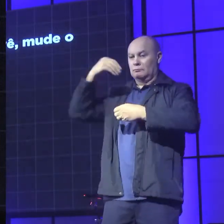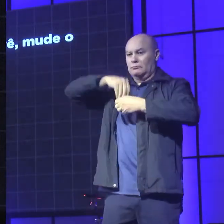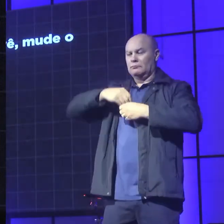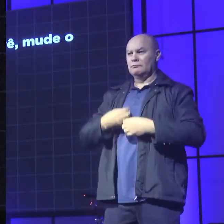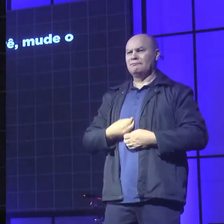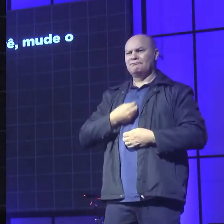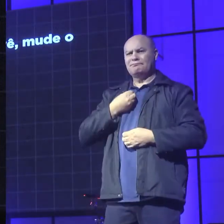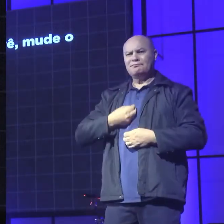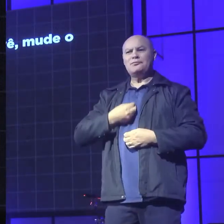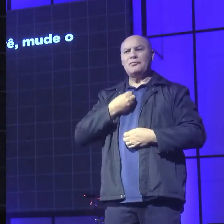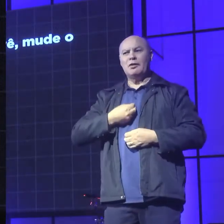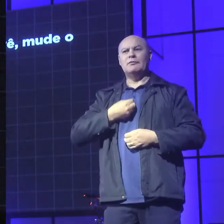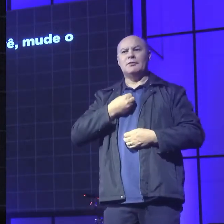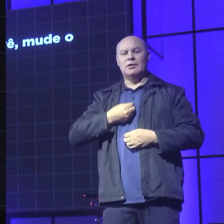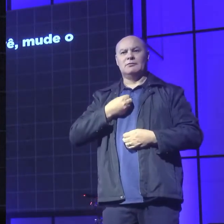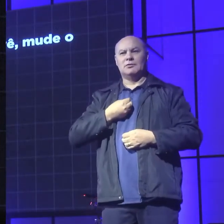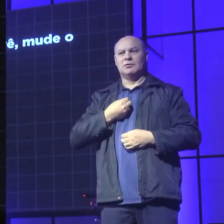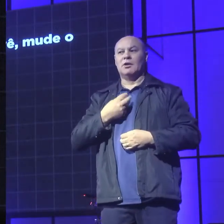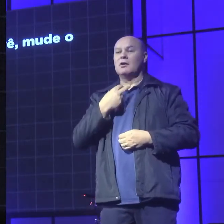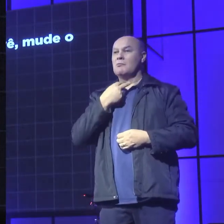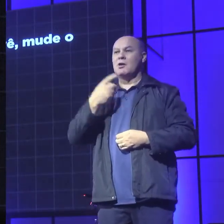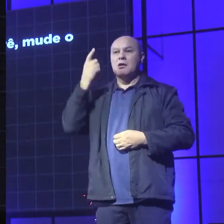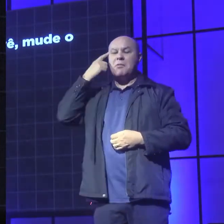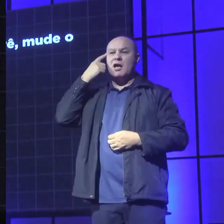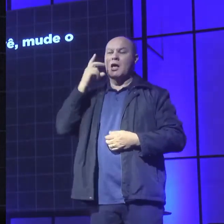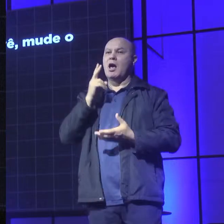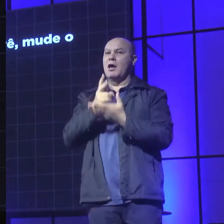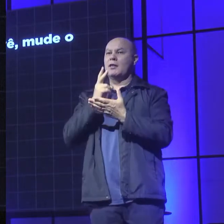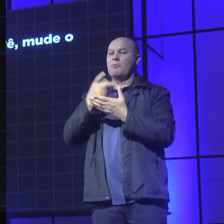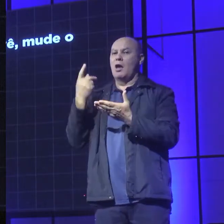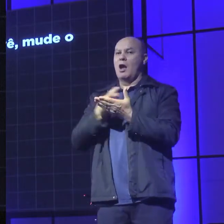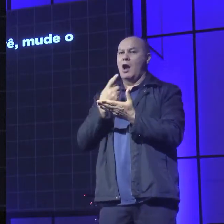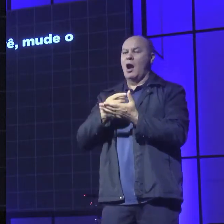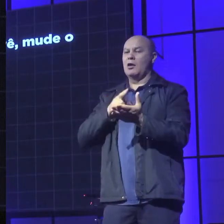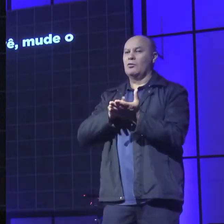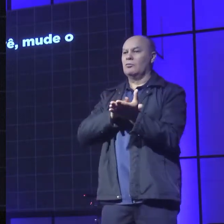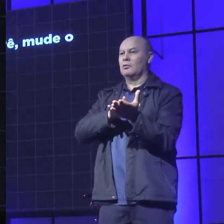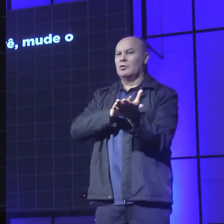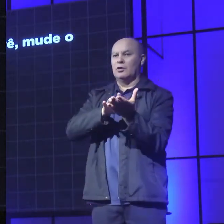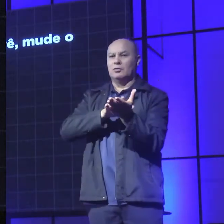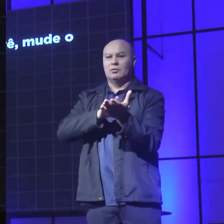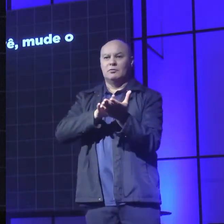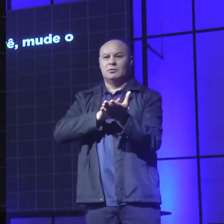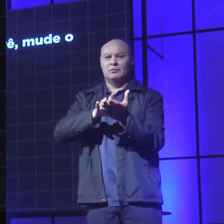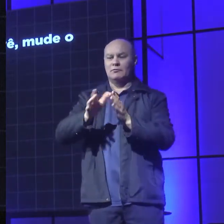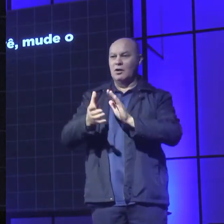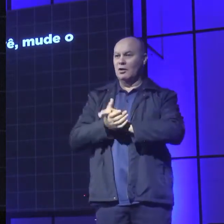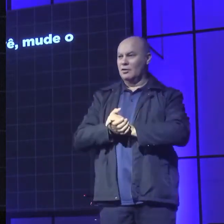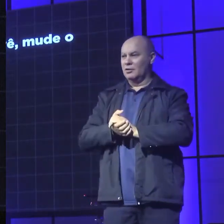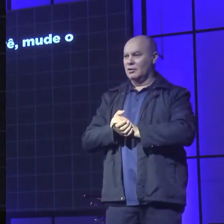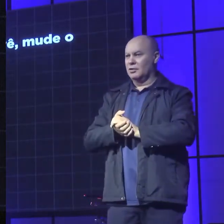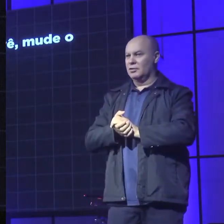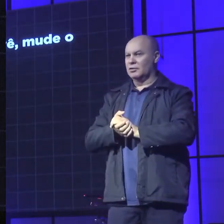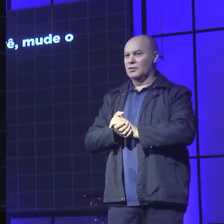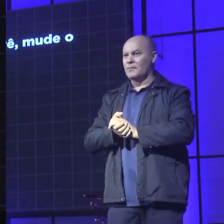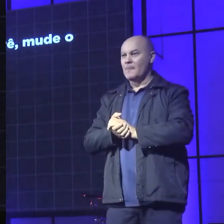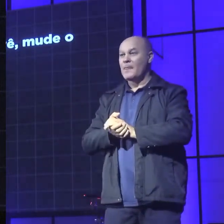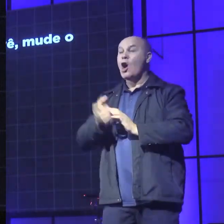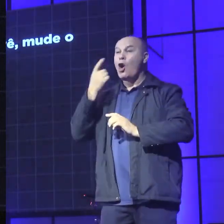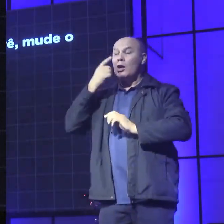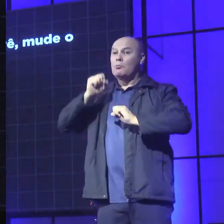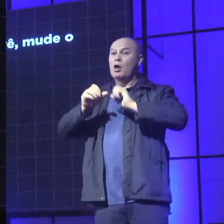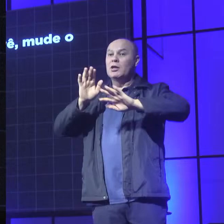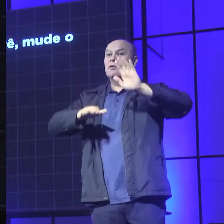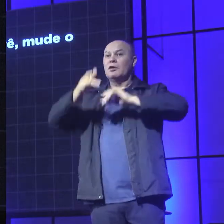Eu poderia olhar para o espelho e dizer assim, você é um milionário, Gilberto, você é um cara. Você é um cara, você é um cara, você é